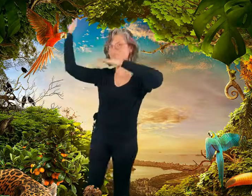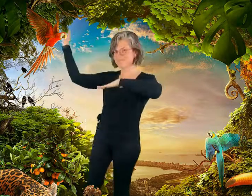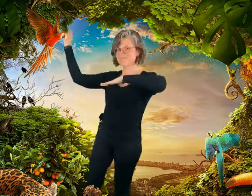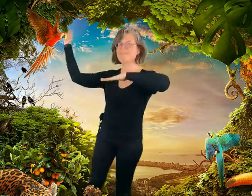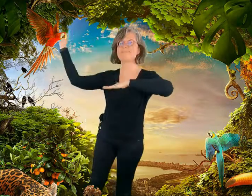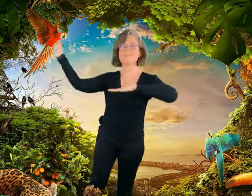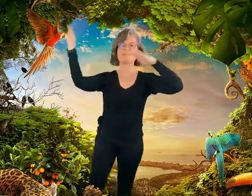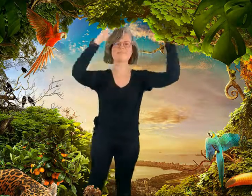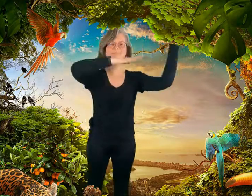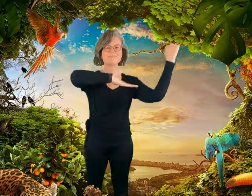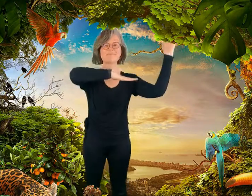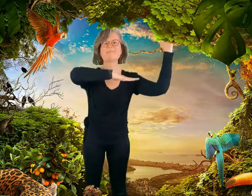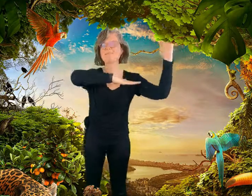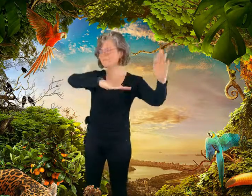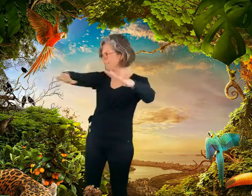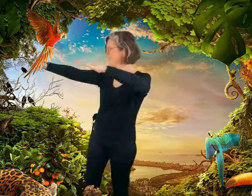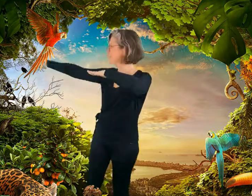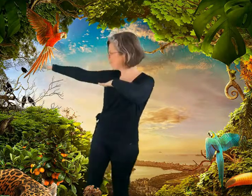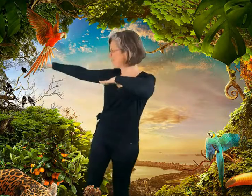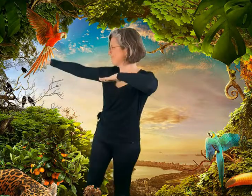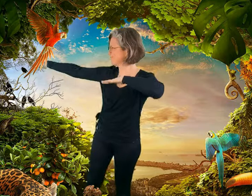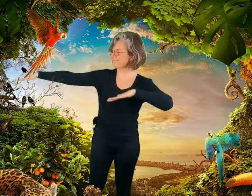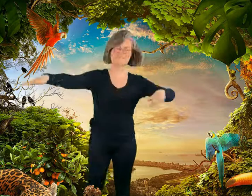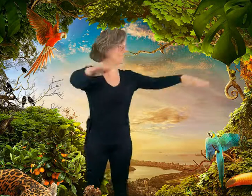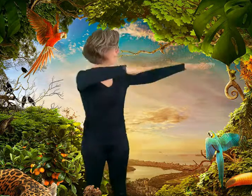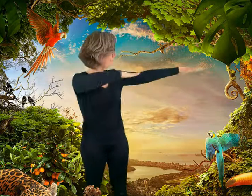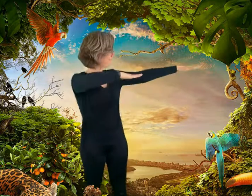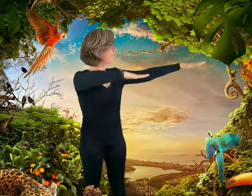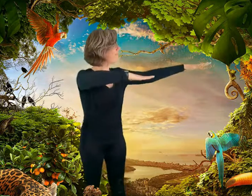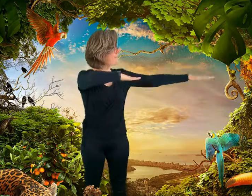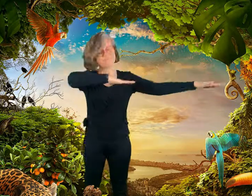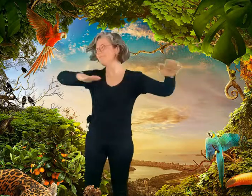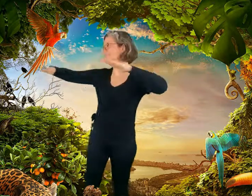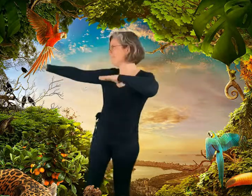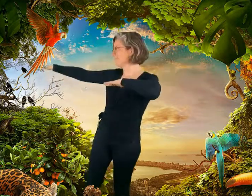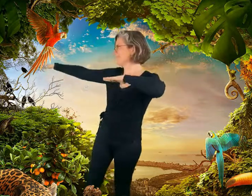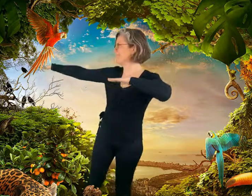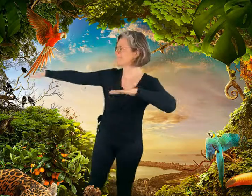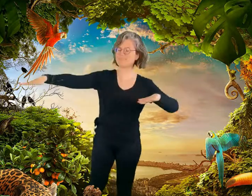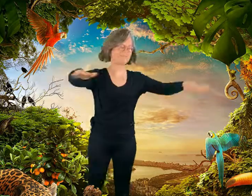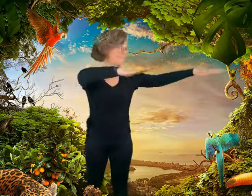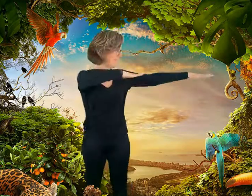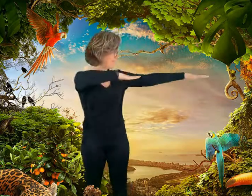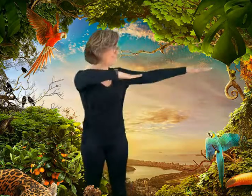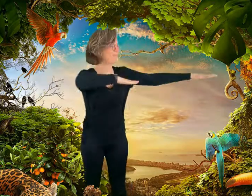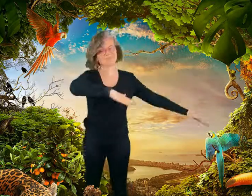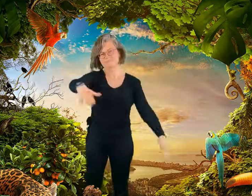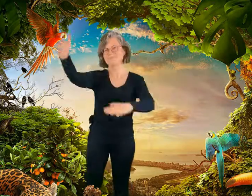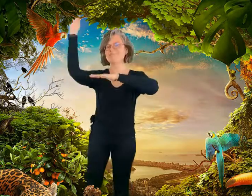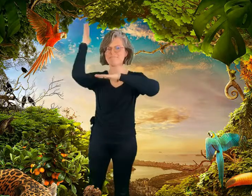en hyena's. We gaan op safari naar Zuid-Afrika.